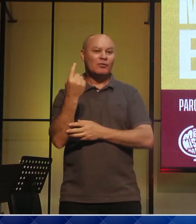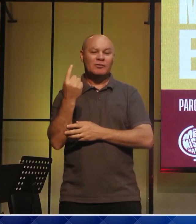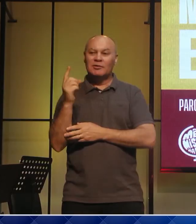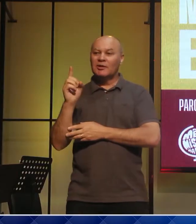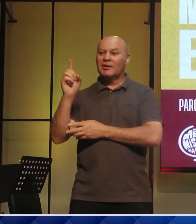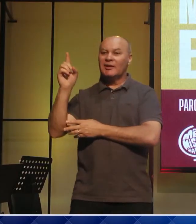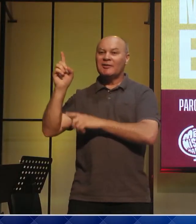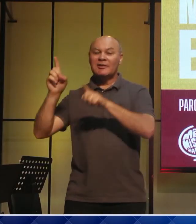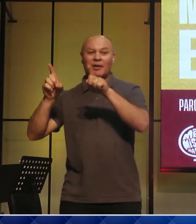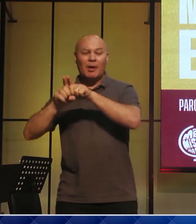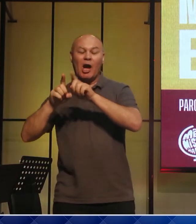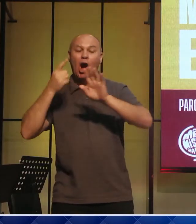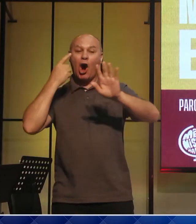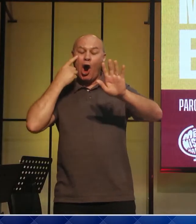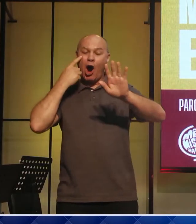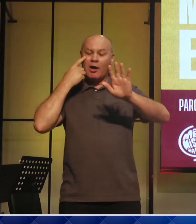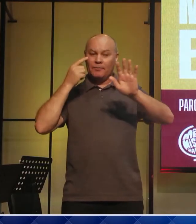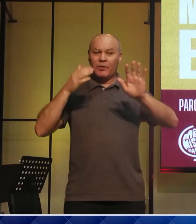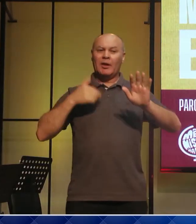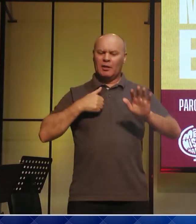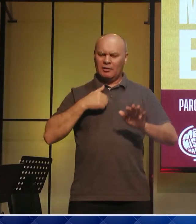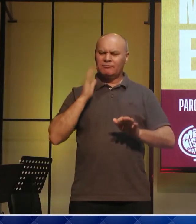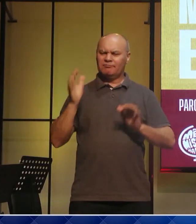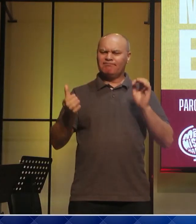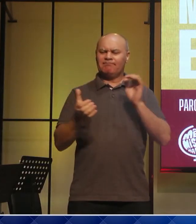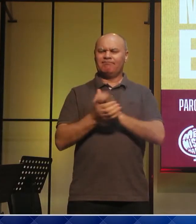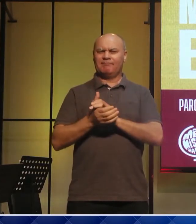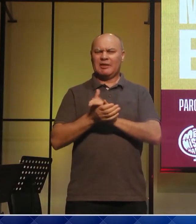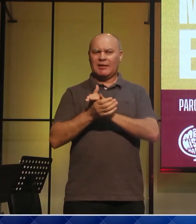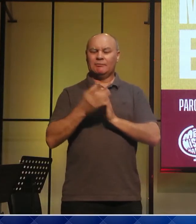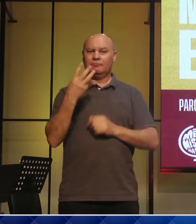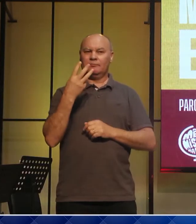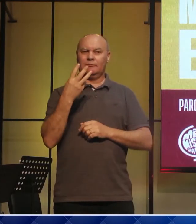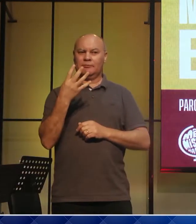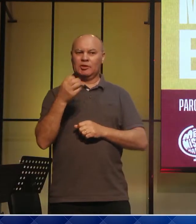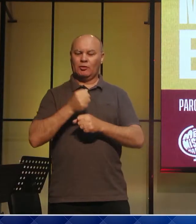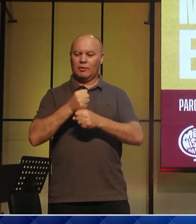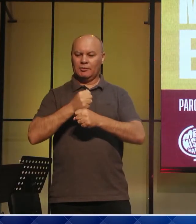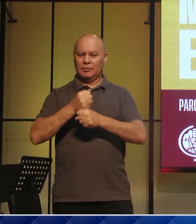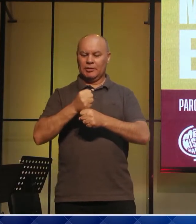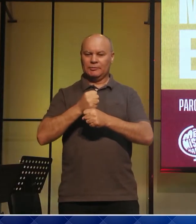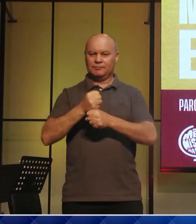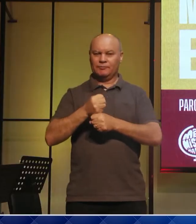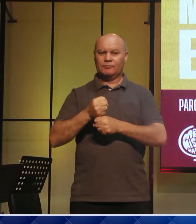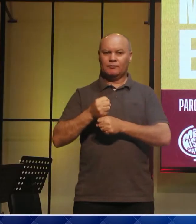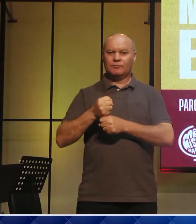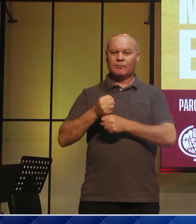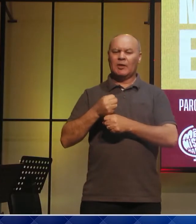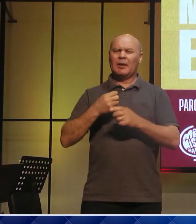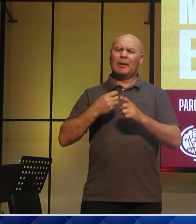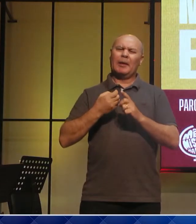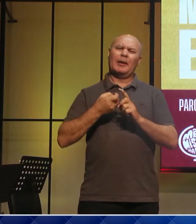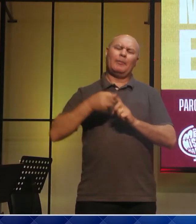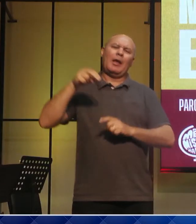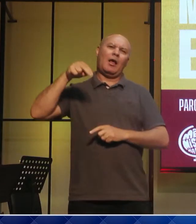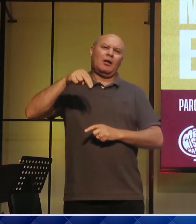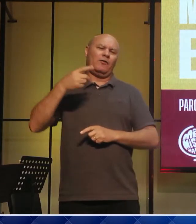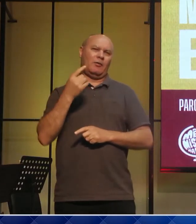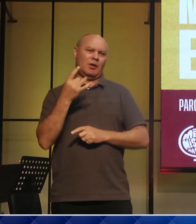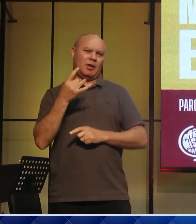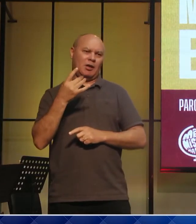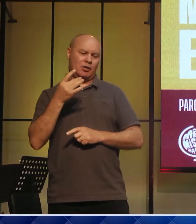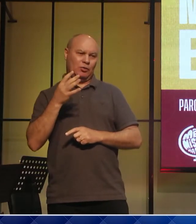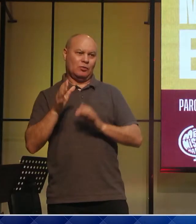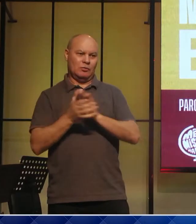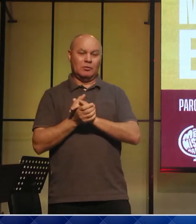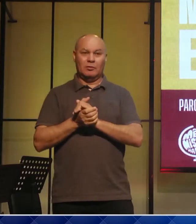Eu sou casado há 34 anos, vai fazer agora dia 14 de novembro. E tem momentos que eu não sou um com Hilda. Eu